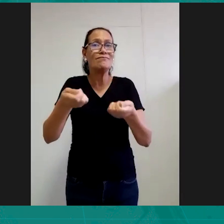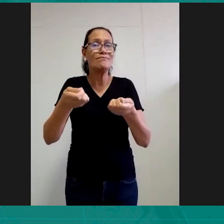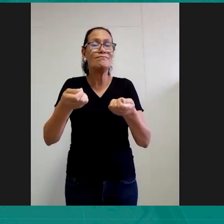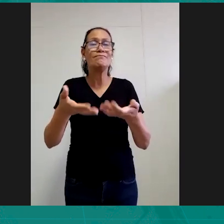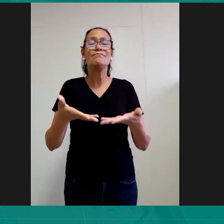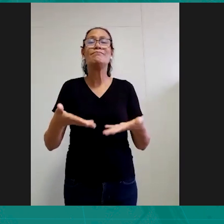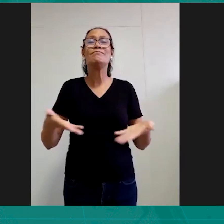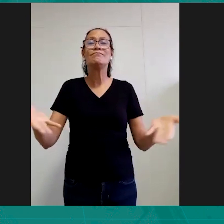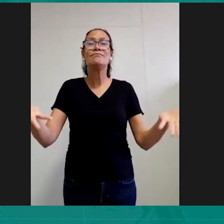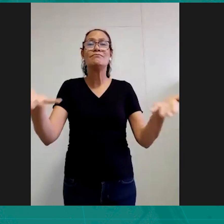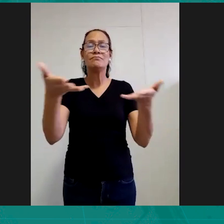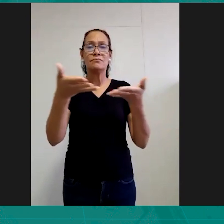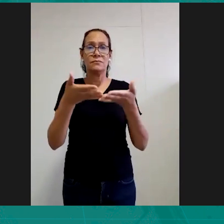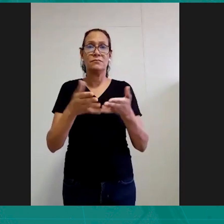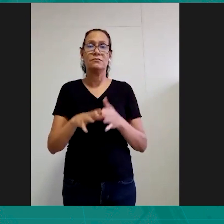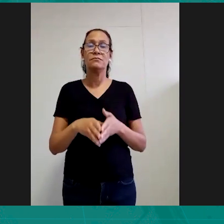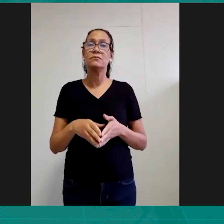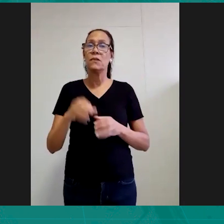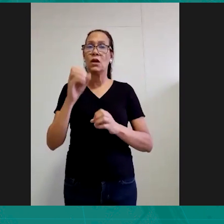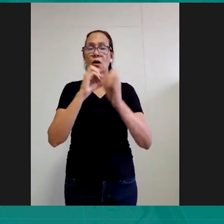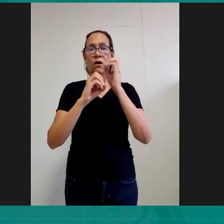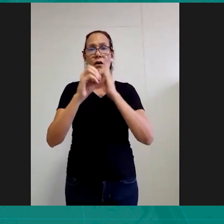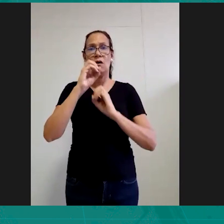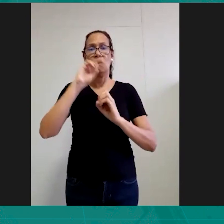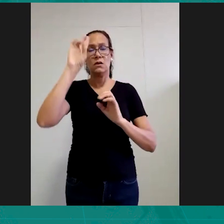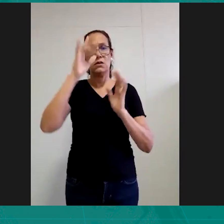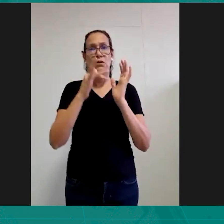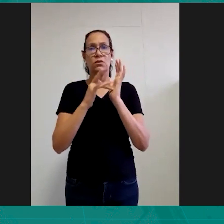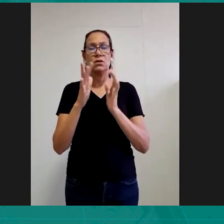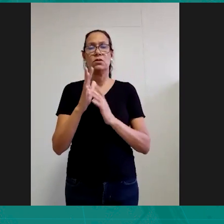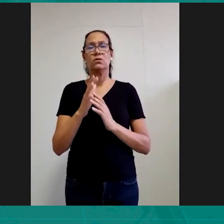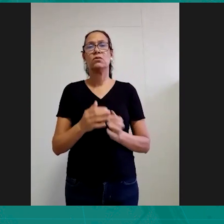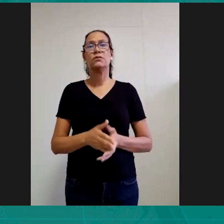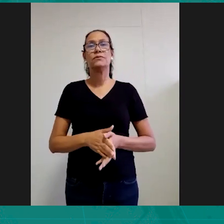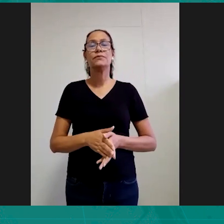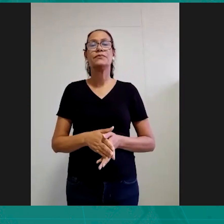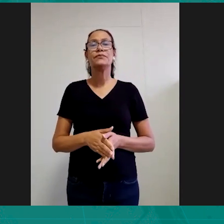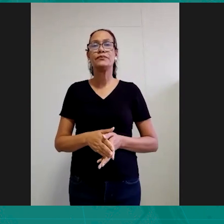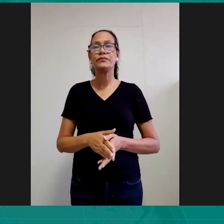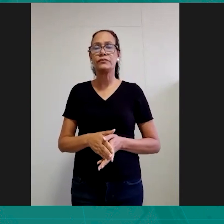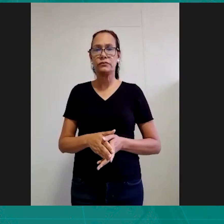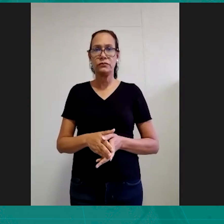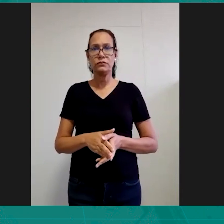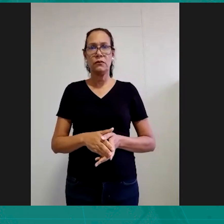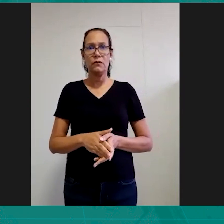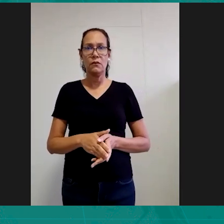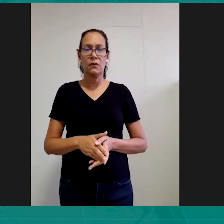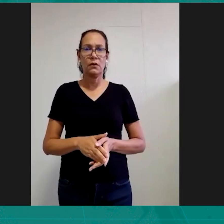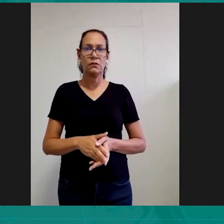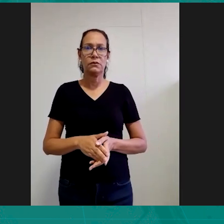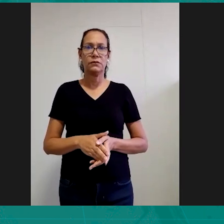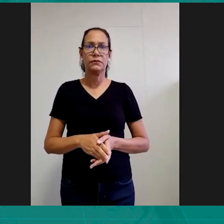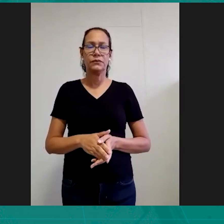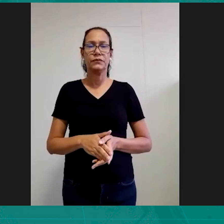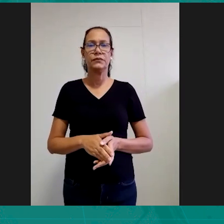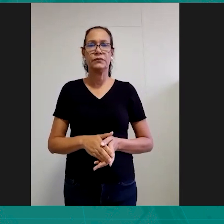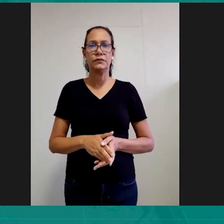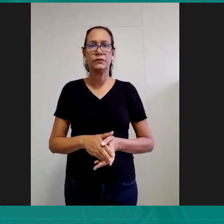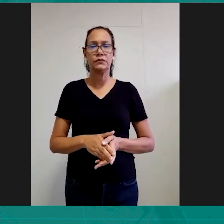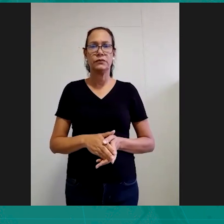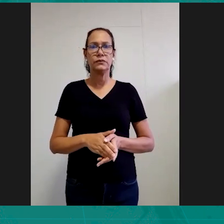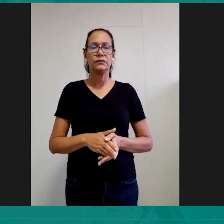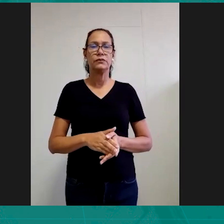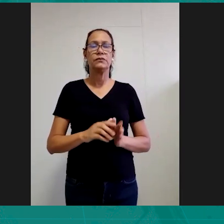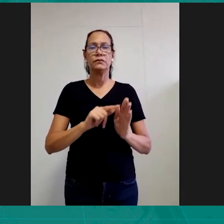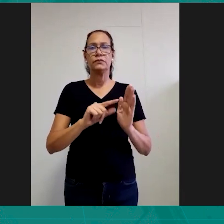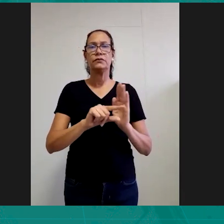Vamos lá. Eu tenho que terminar, tá? Irmão, nós, versículo 27 e 28.